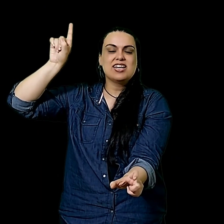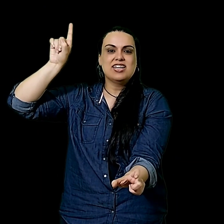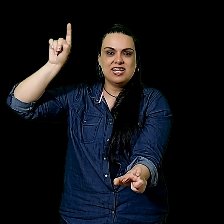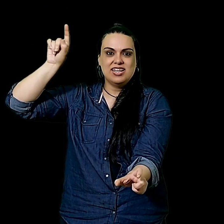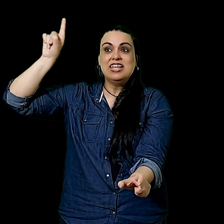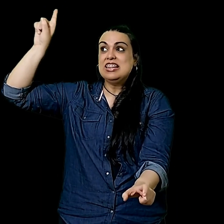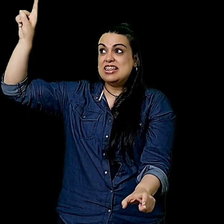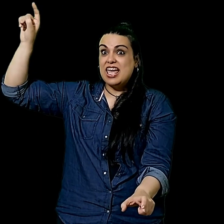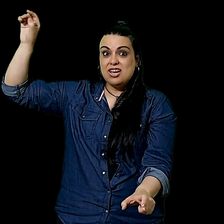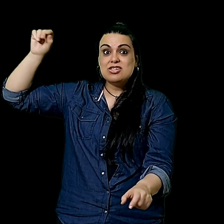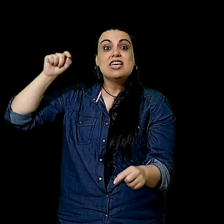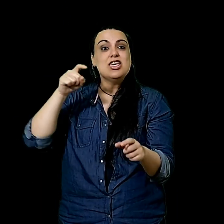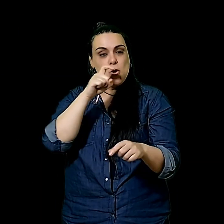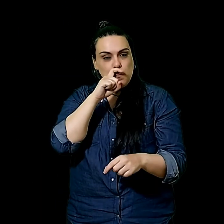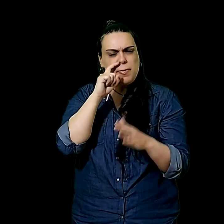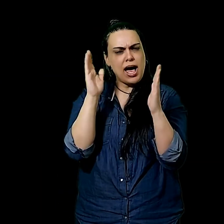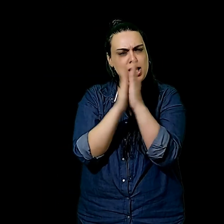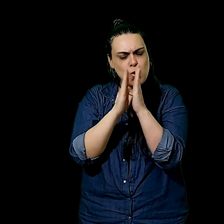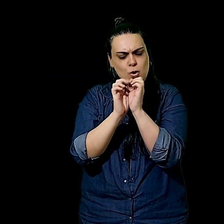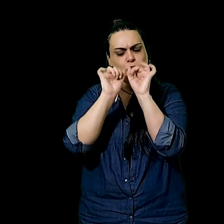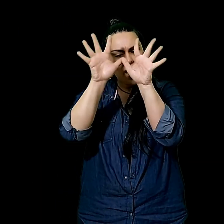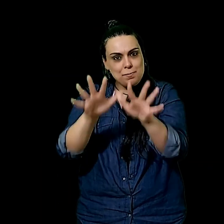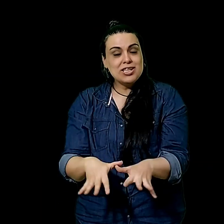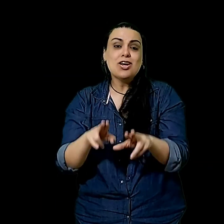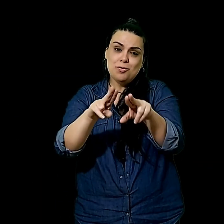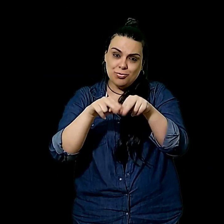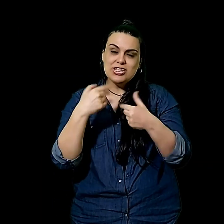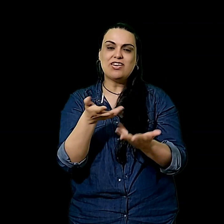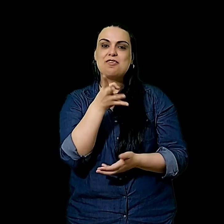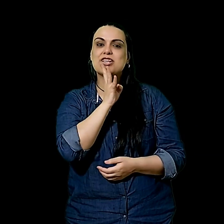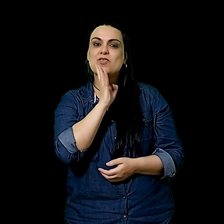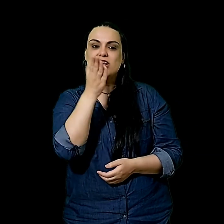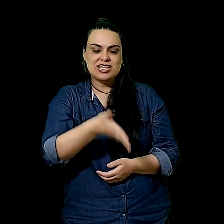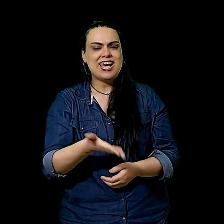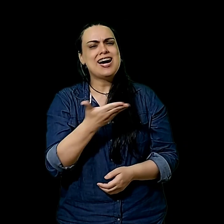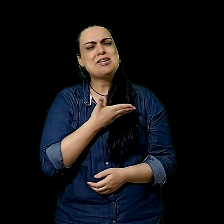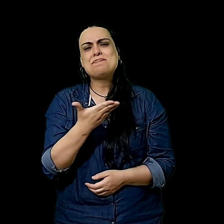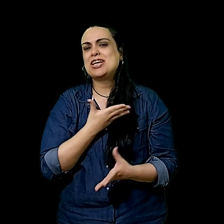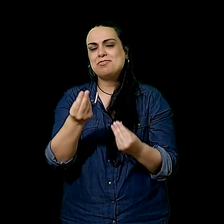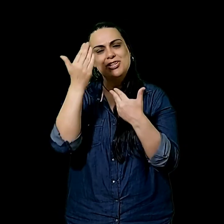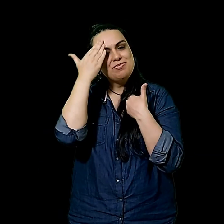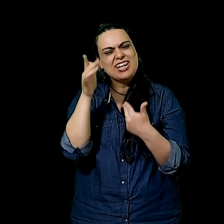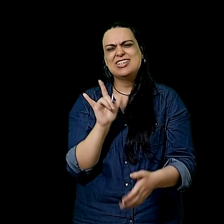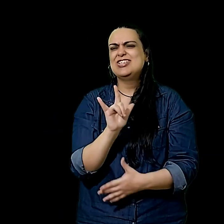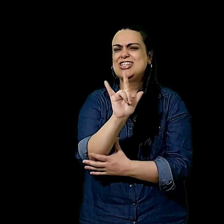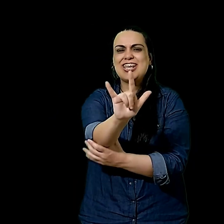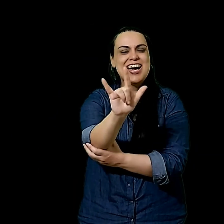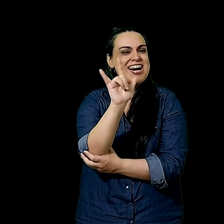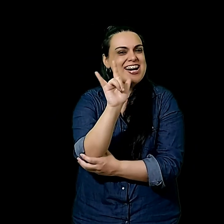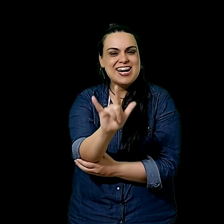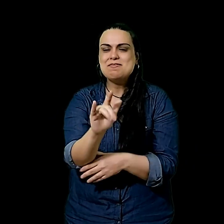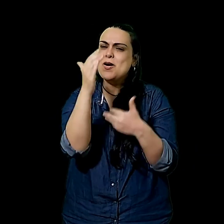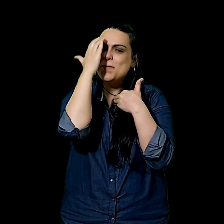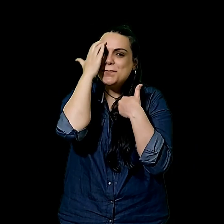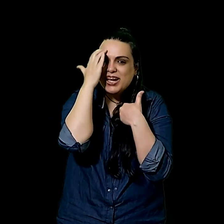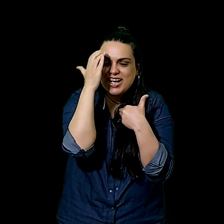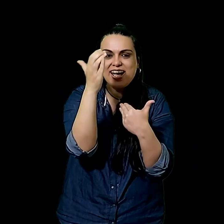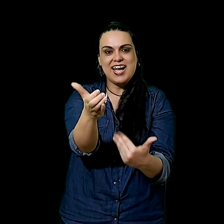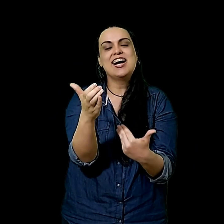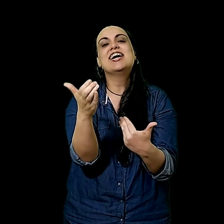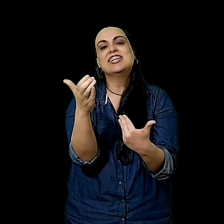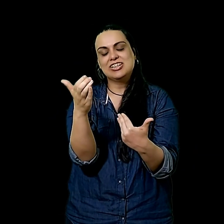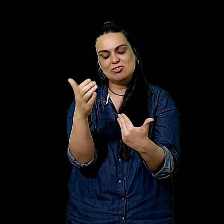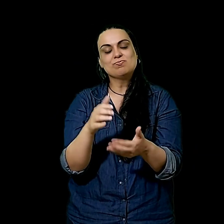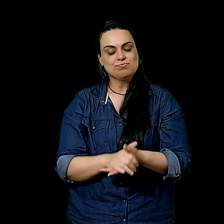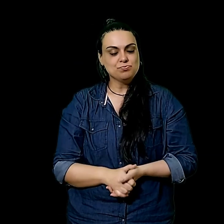bom? Eu queria que vocês conhecessem a Raquel, por isso eu trouxe ela aqui. Gente, que alegria. Amiga, muito obrigada. Eu te Agradece amo. a igreja, agradece a oportunidade aí, gente, manda beijo. Eu